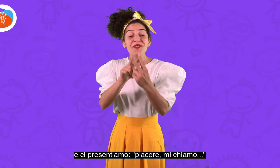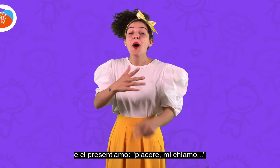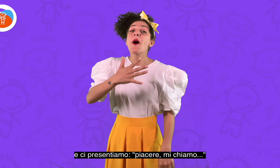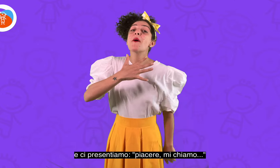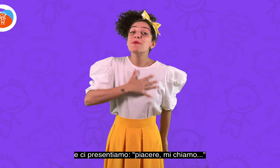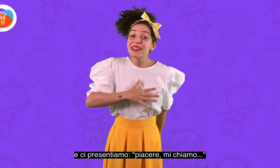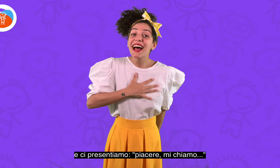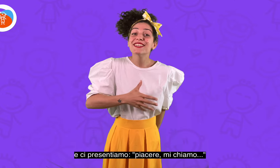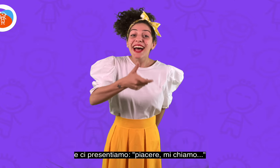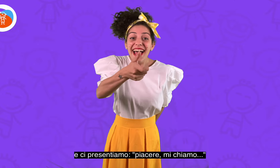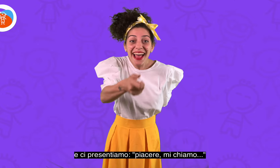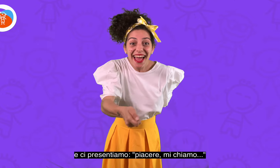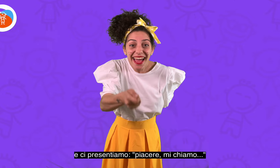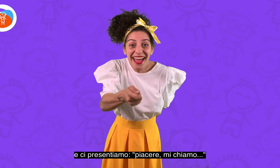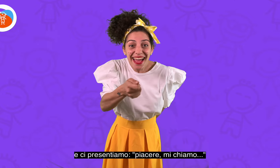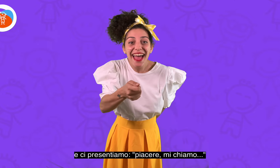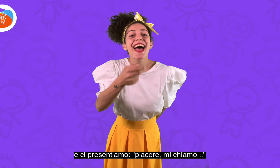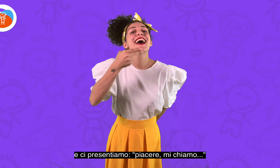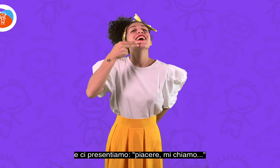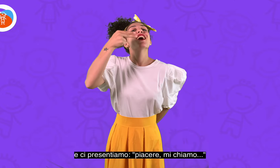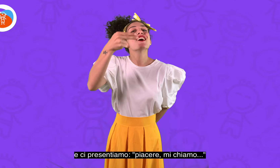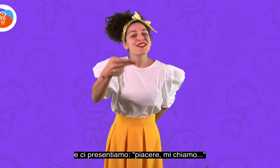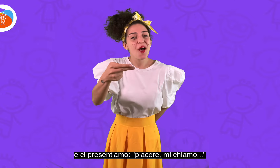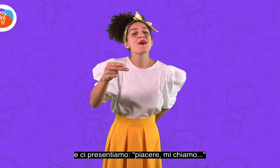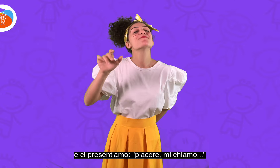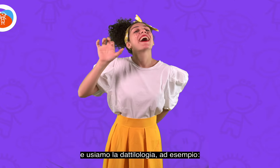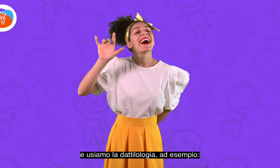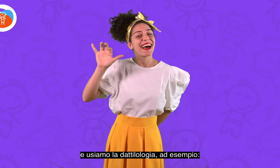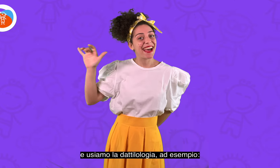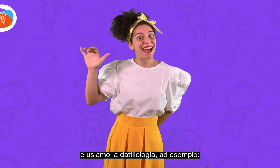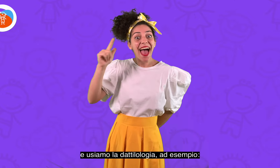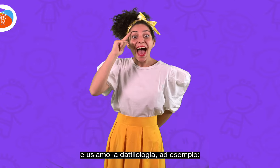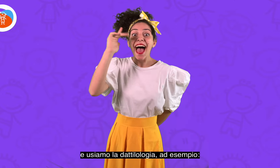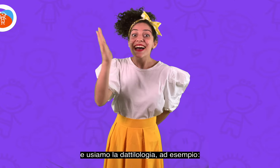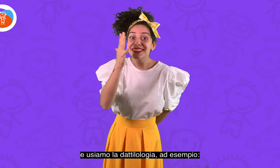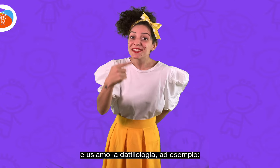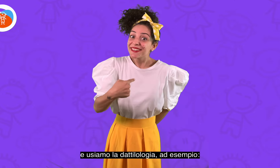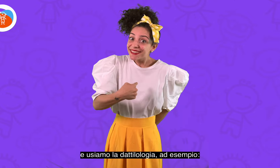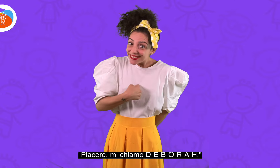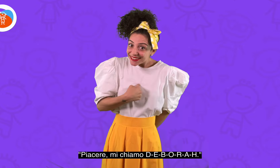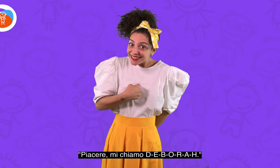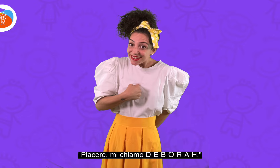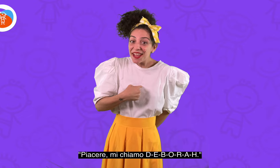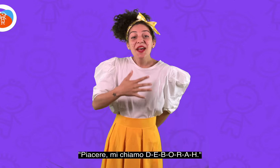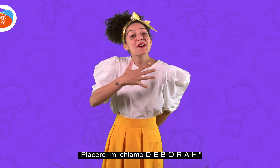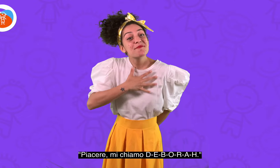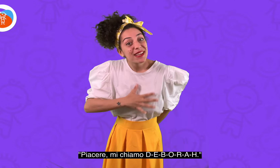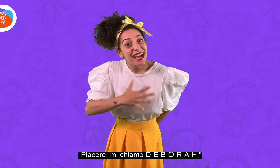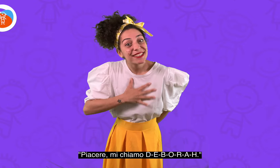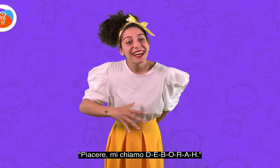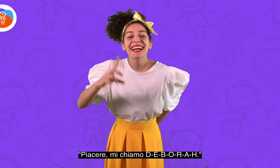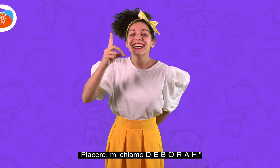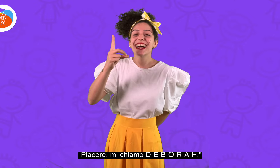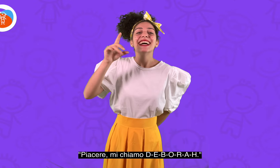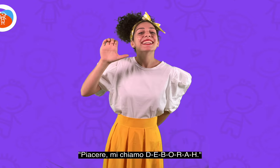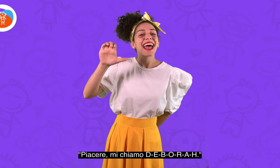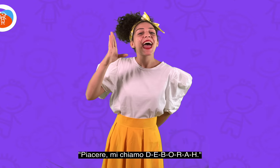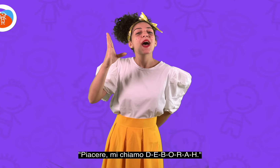e ci presentiamo Piacere, mi chiamo E usiamo la datilologia Ad esempio Piacere, mi chiamo D-E